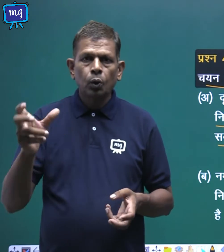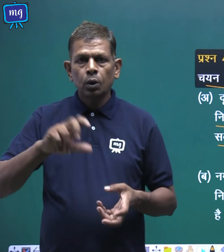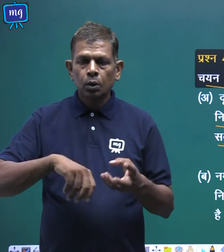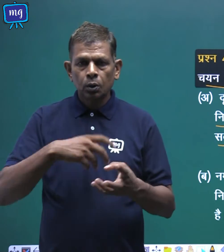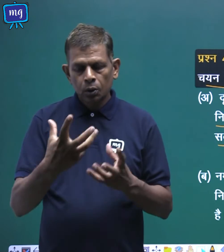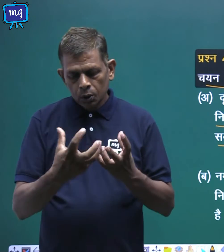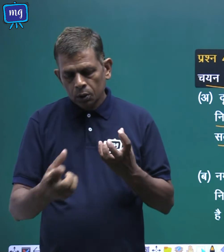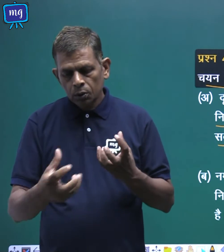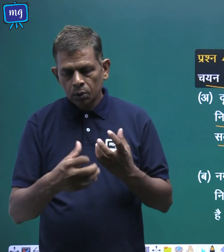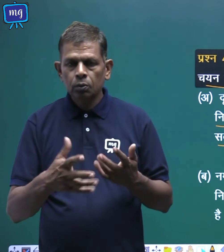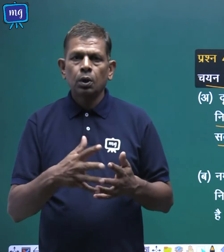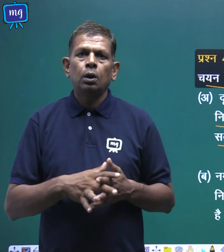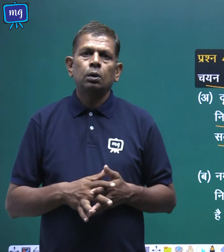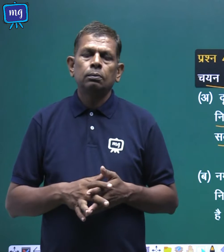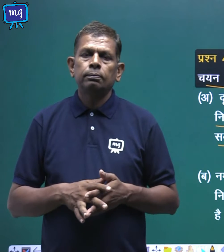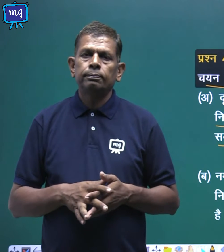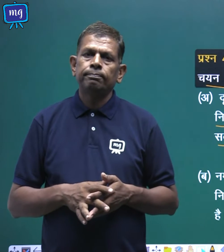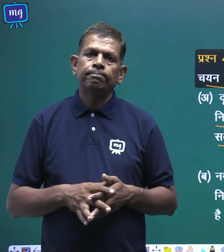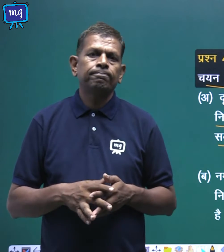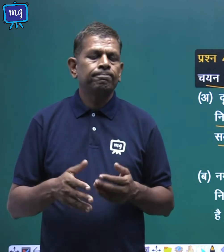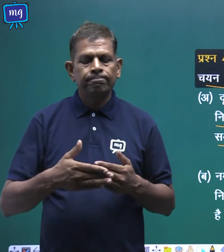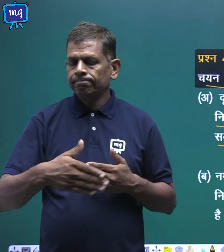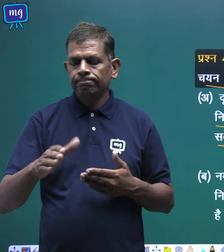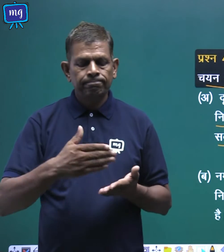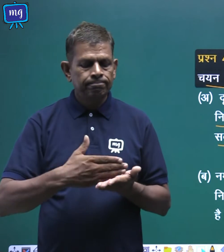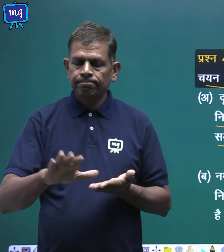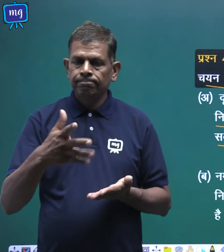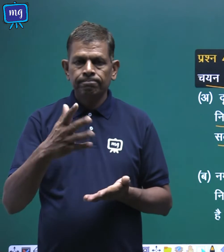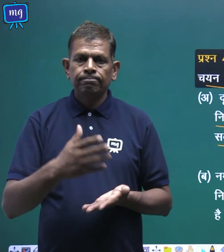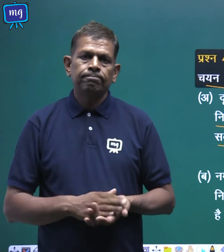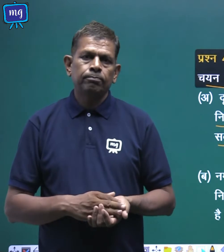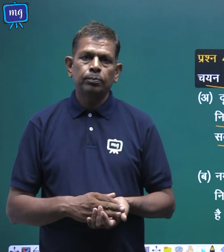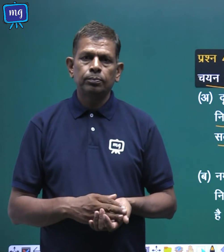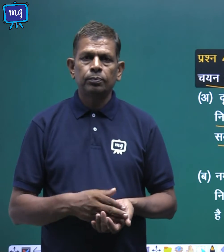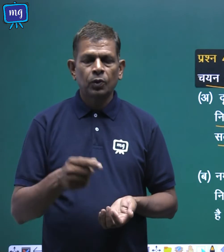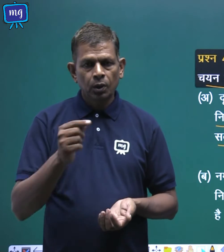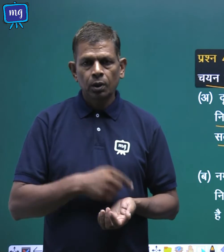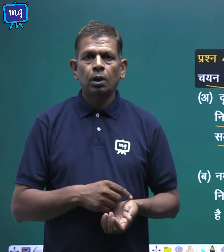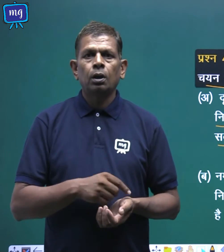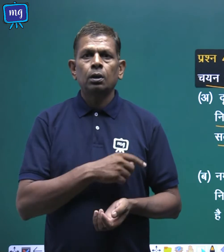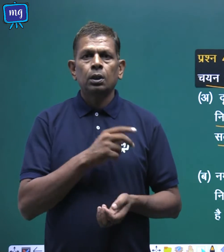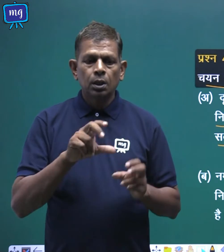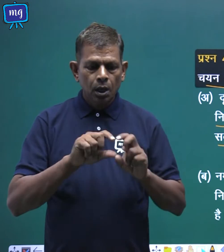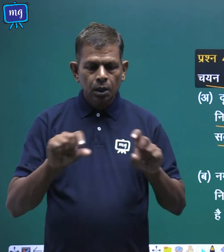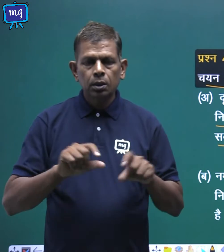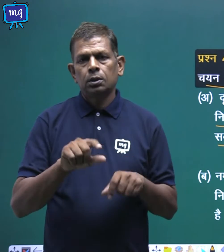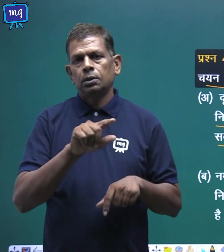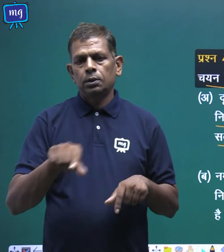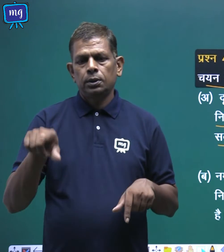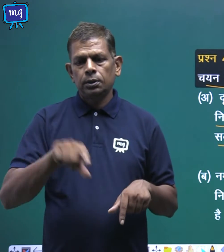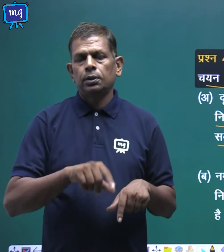निस्यंदन विधि द्वारा अलग नहीं किया जा सकता, तो यह कथन असत्य